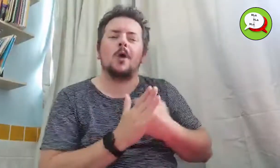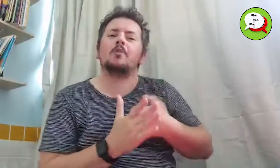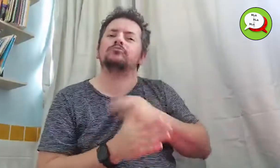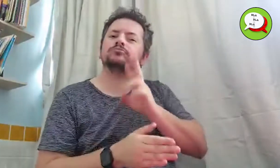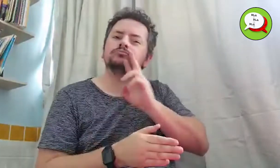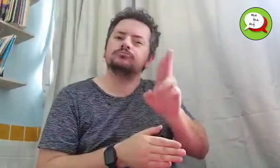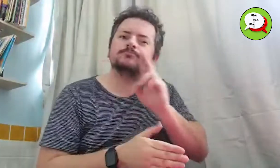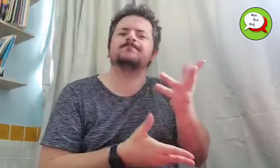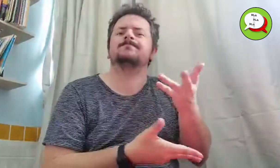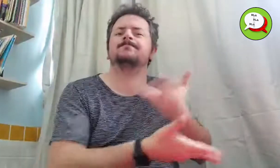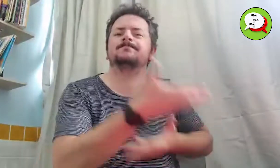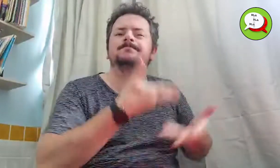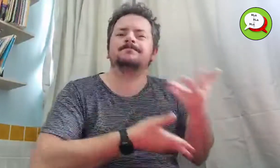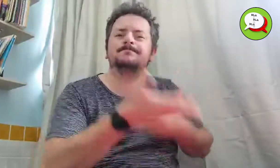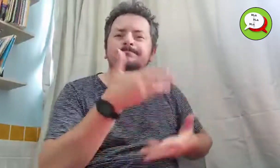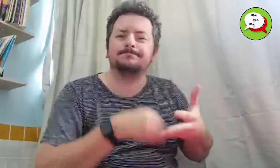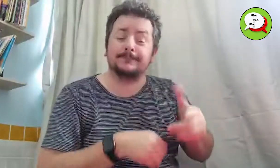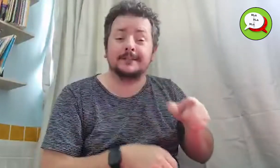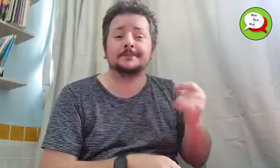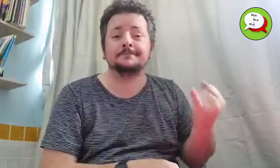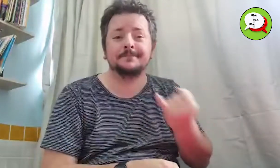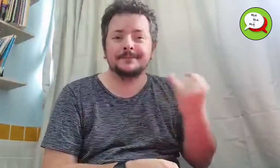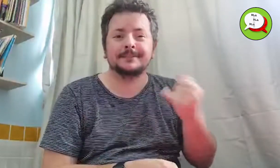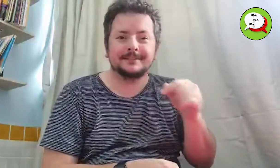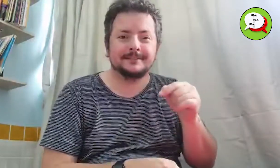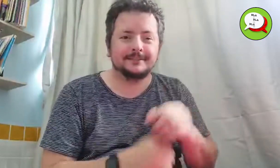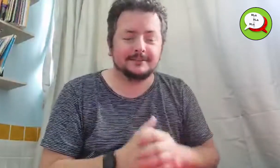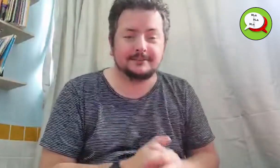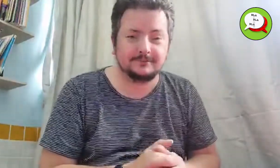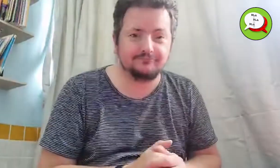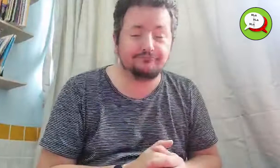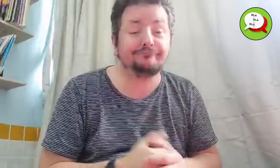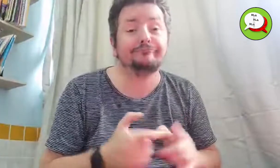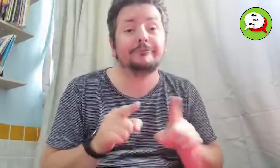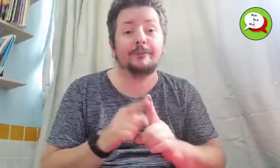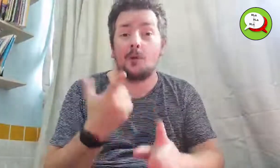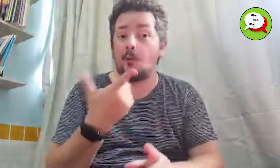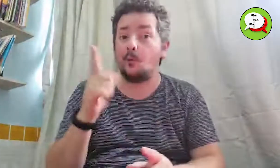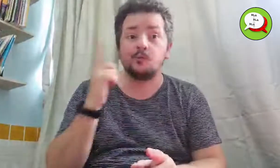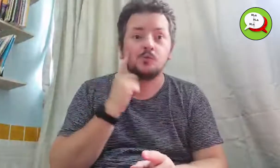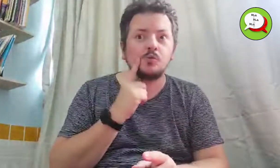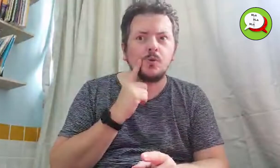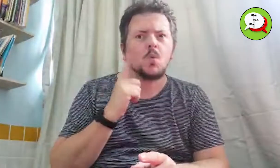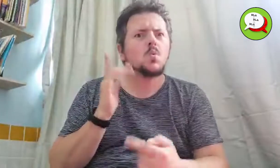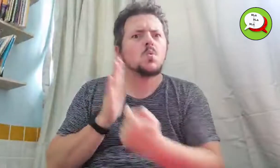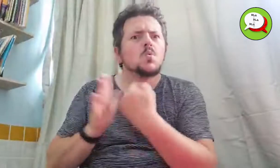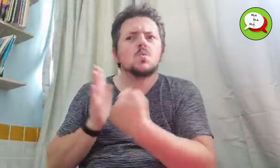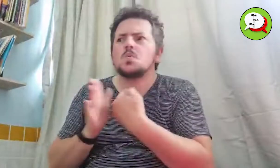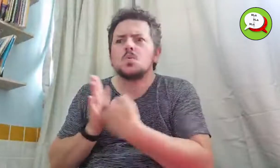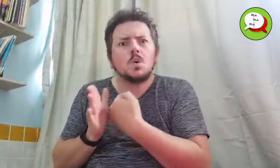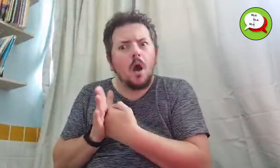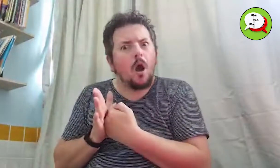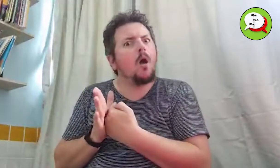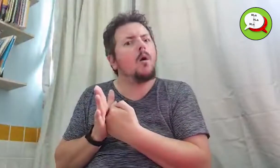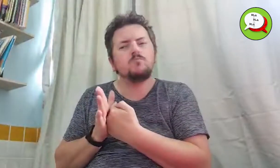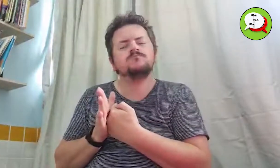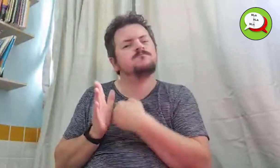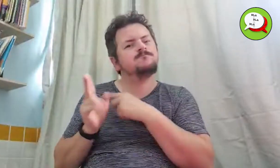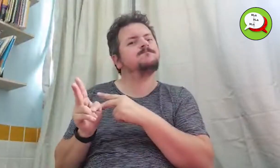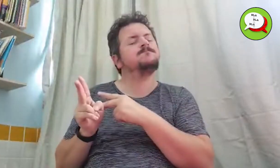mais. Então, eu quero com que eles consigam perguntar, responder, interagir. Eu quero com que os surdos cheguem para